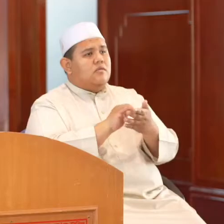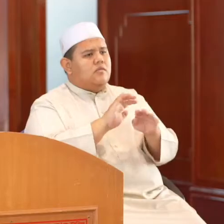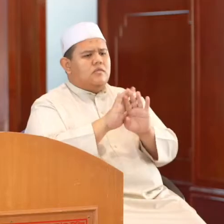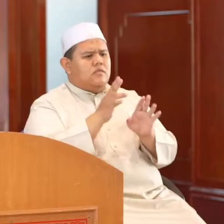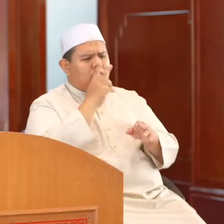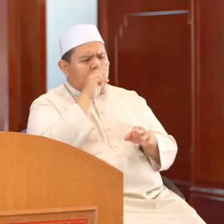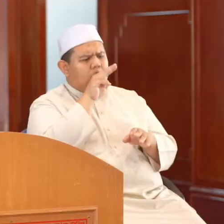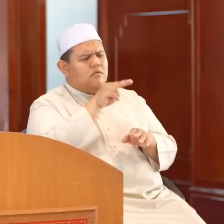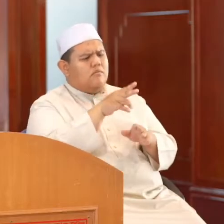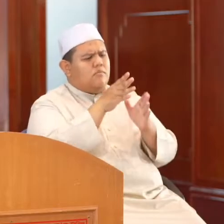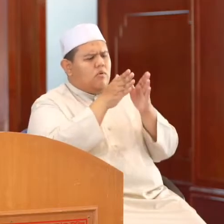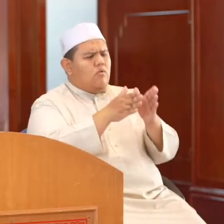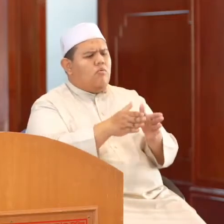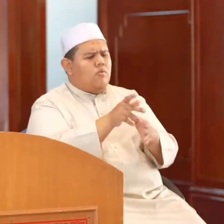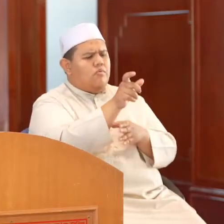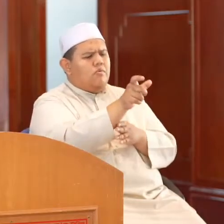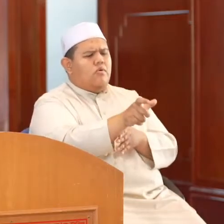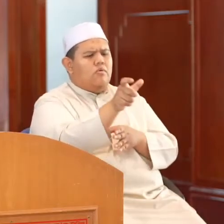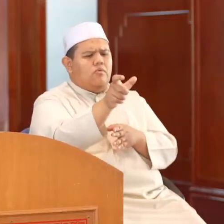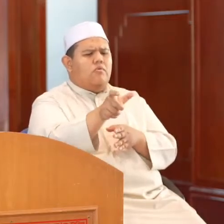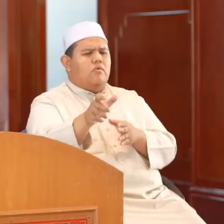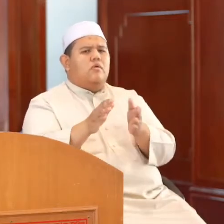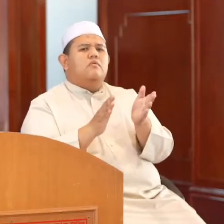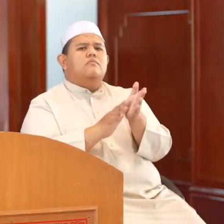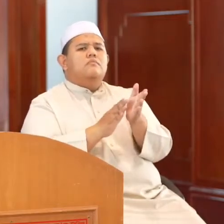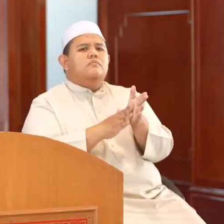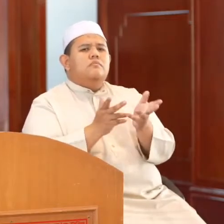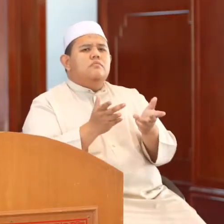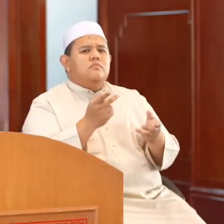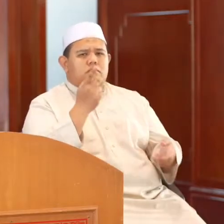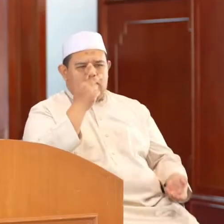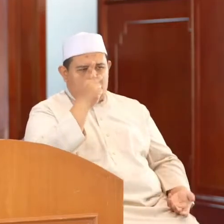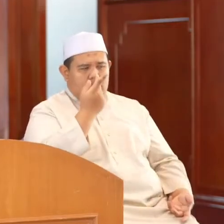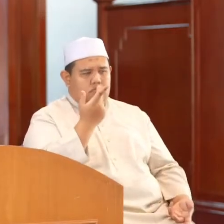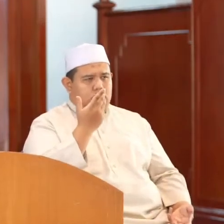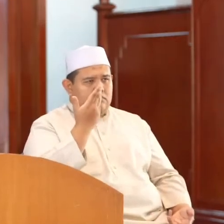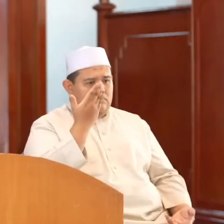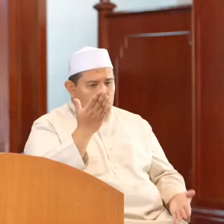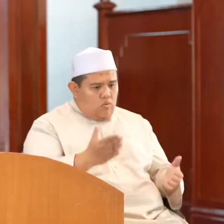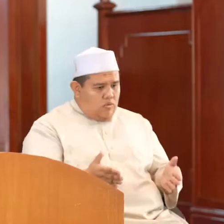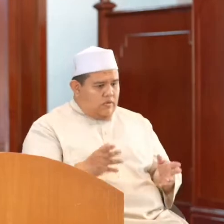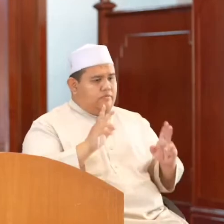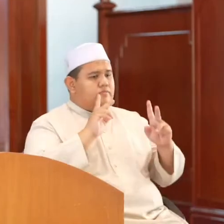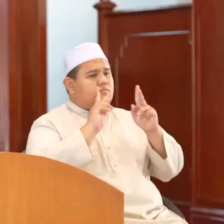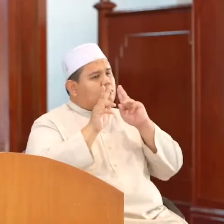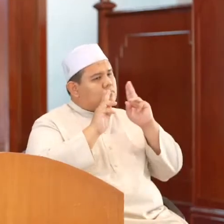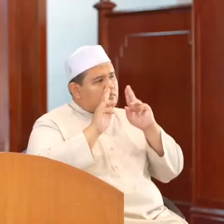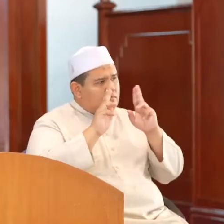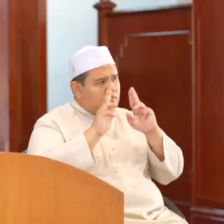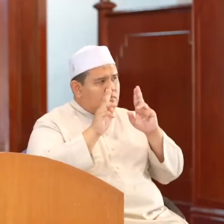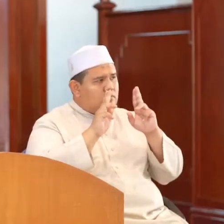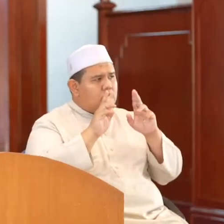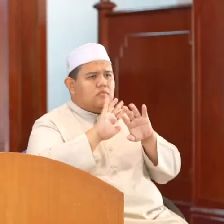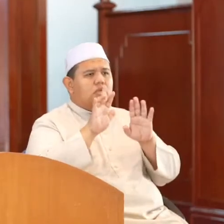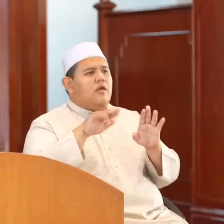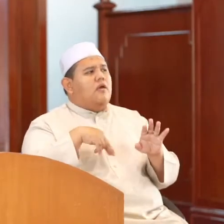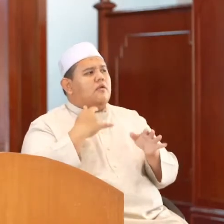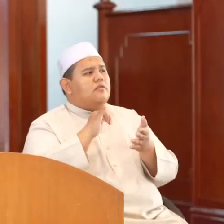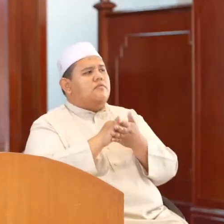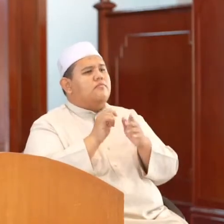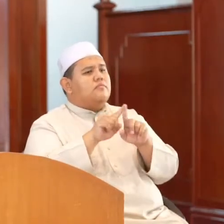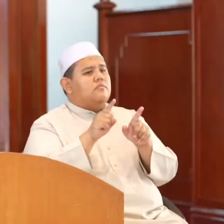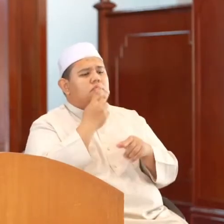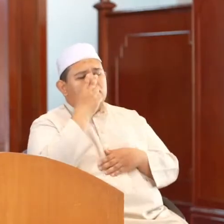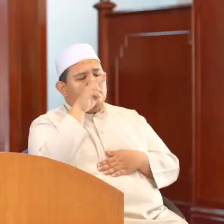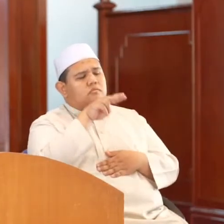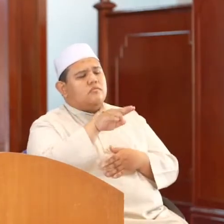nampak watak-watak manusia yang puji dia, kalam-kalam manusia yang puji dia, tapi dia nampak